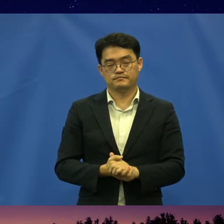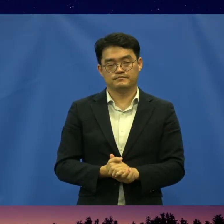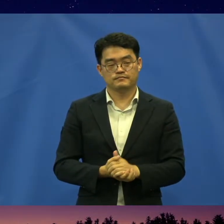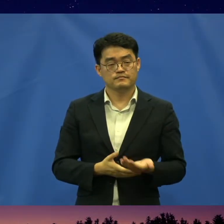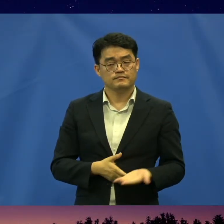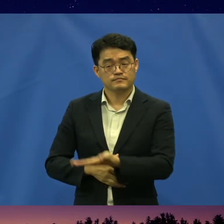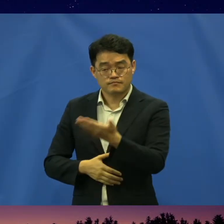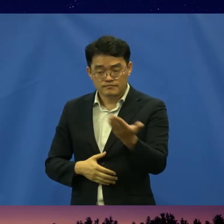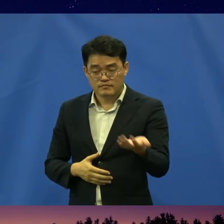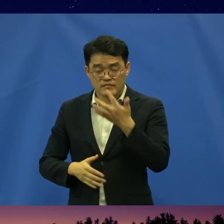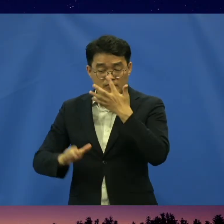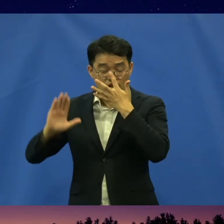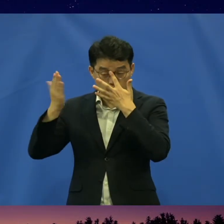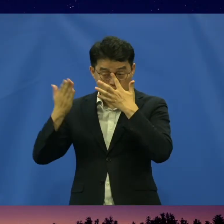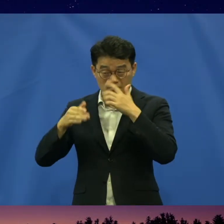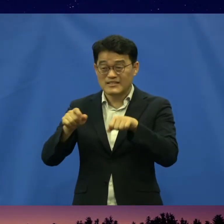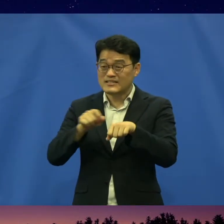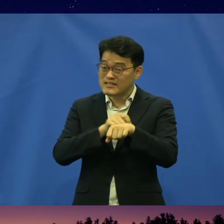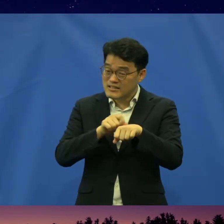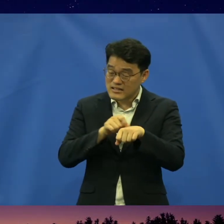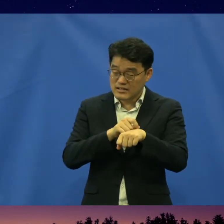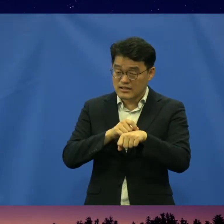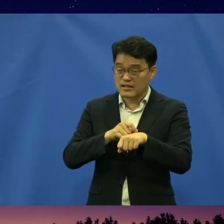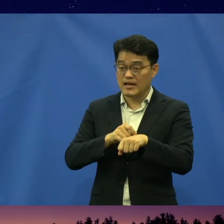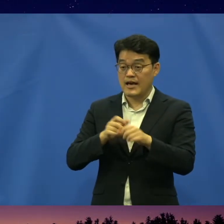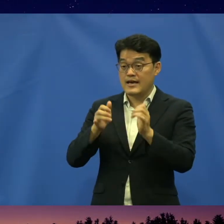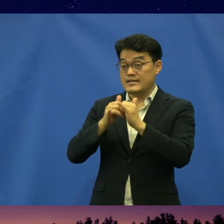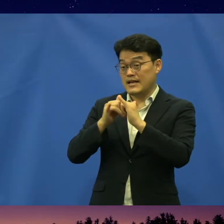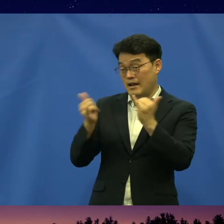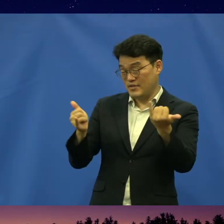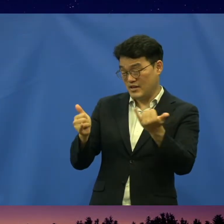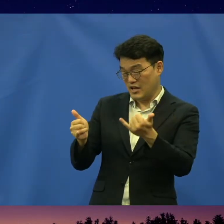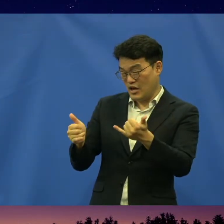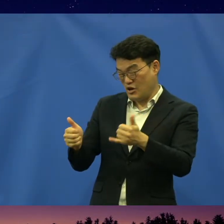그렇죠. 인터넷 시대에 SNS를 통해서